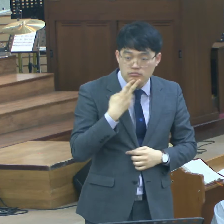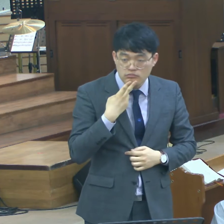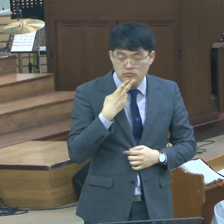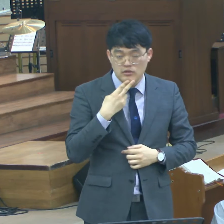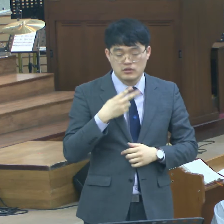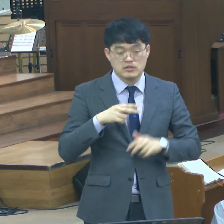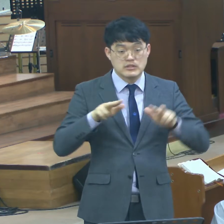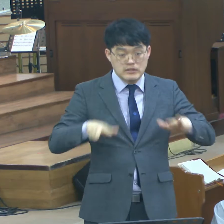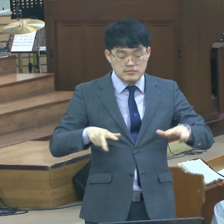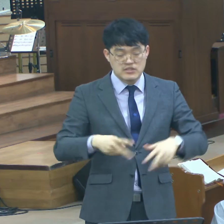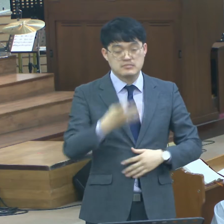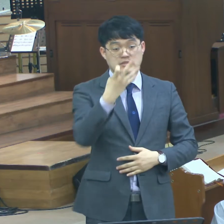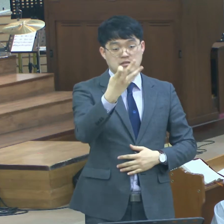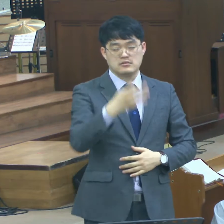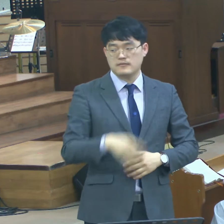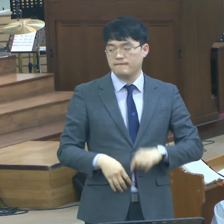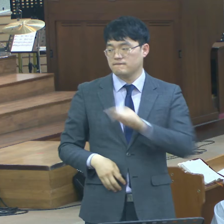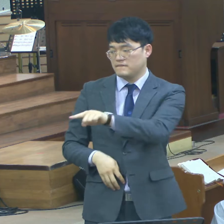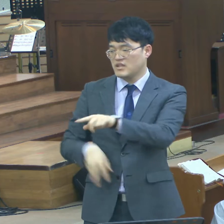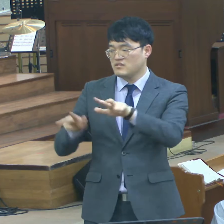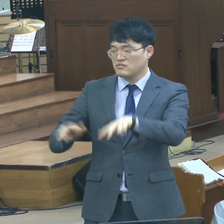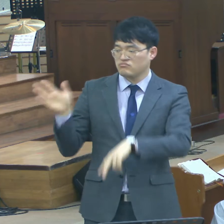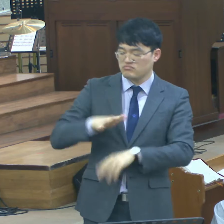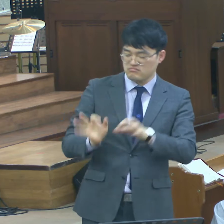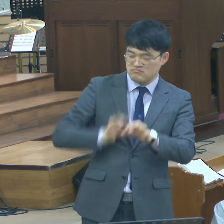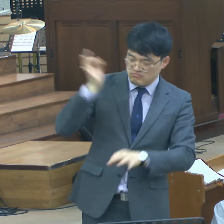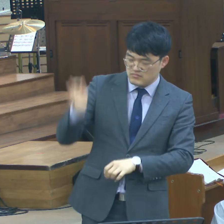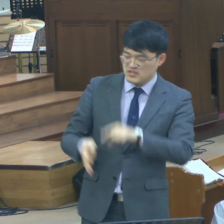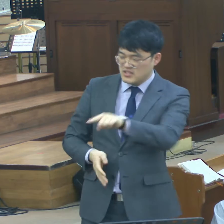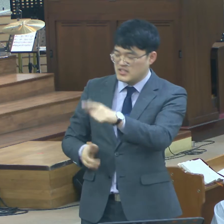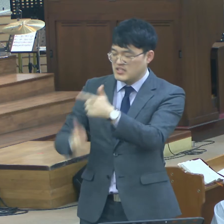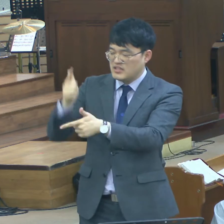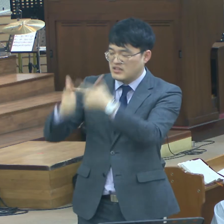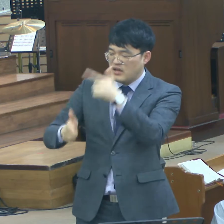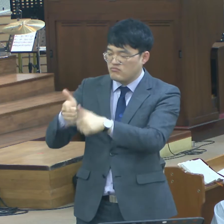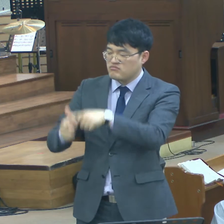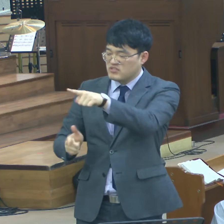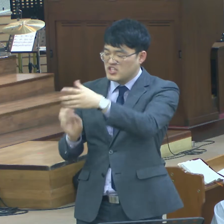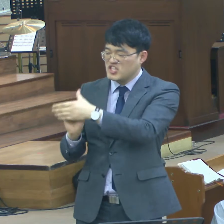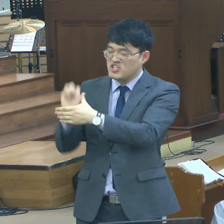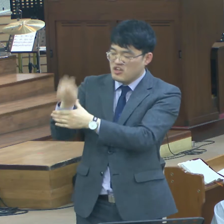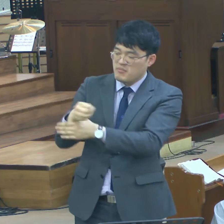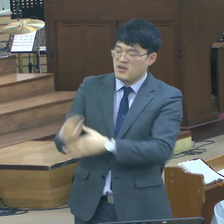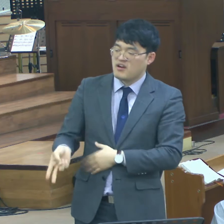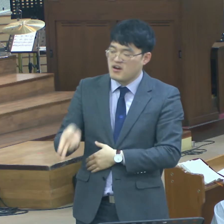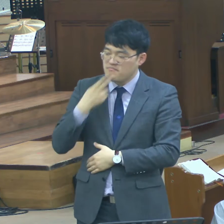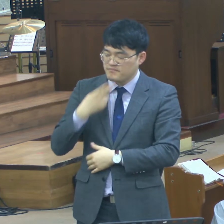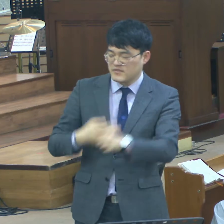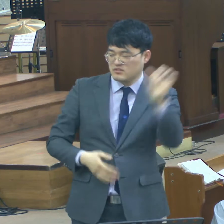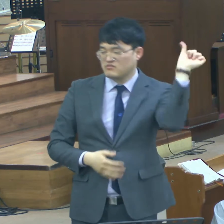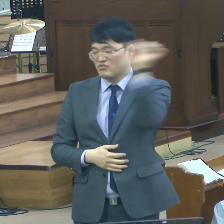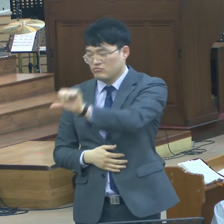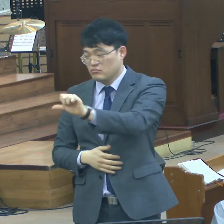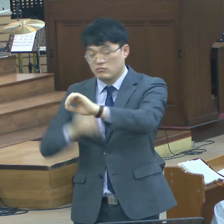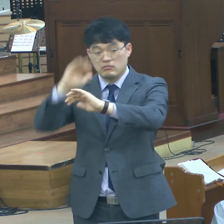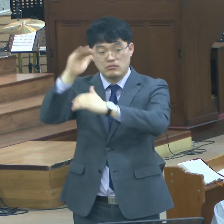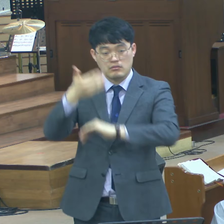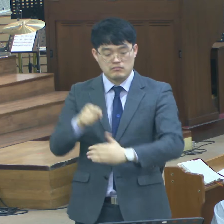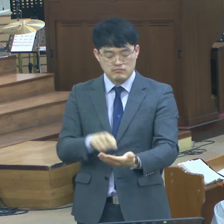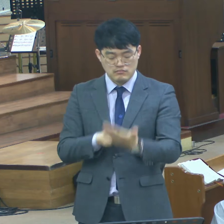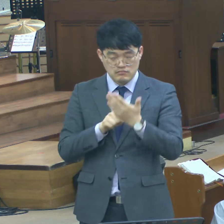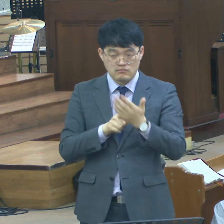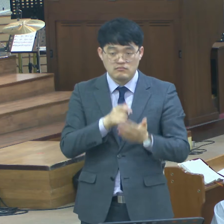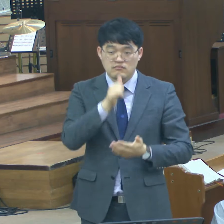오늘 14절에 이제부터 영원토록 사람이 내게서 열매를 따먹지 못하리라 이렇게 저주하시는 말씀을